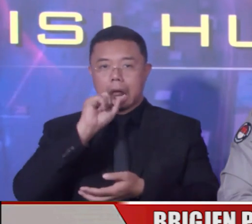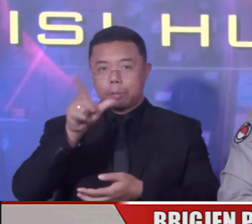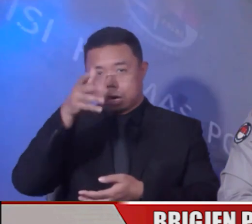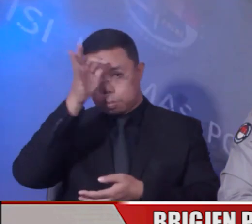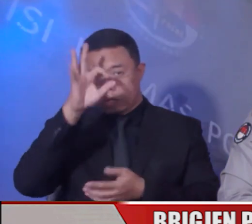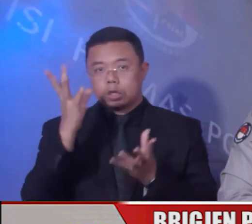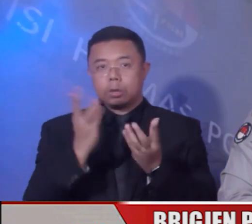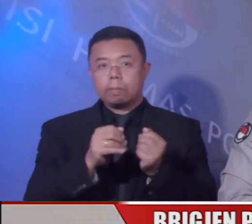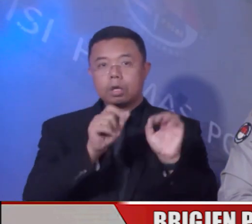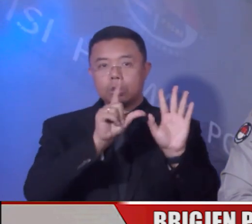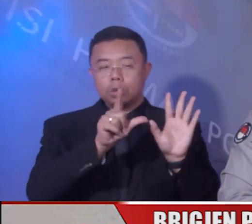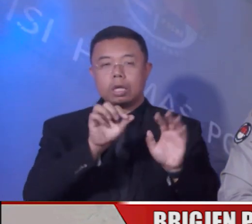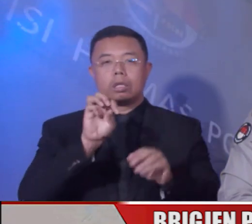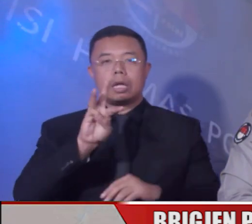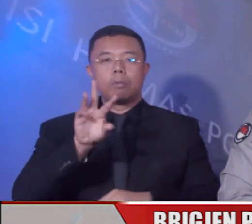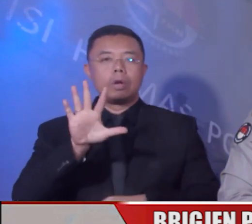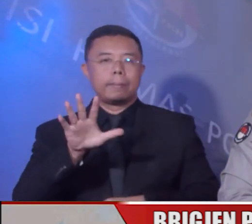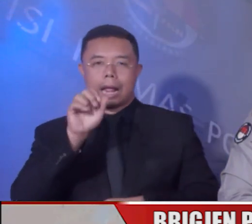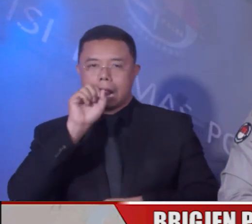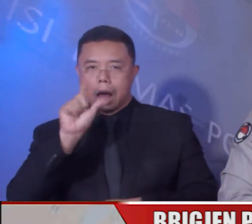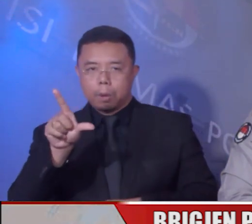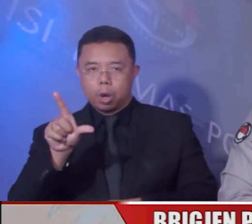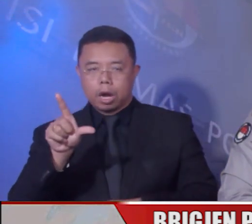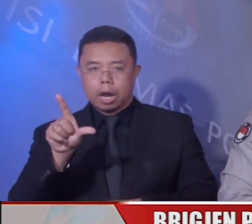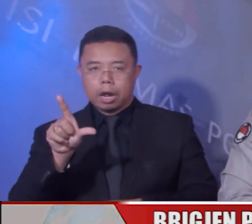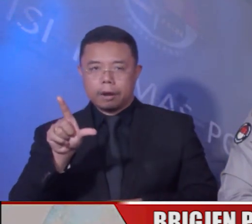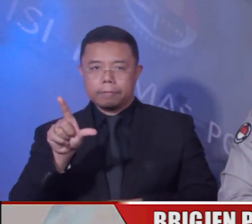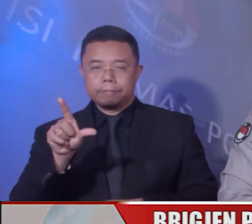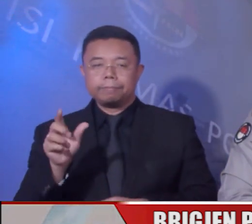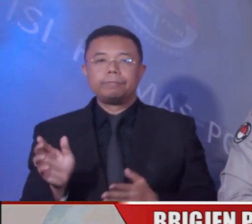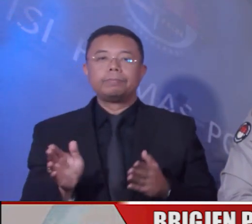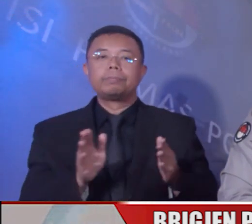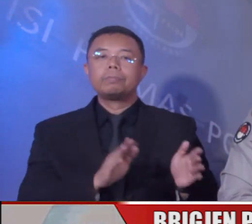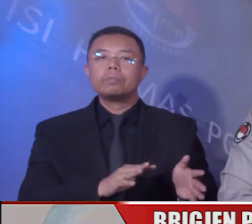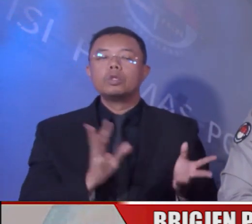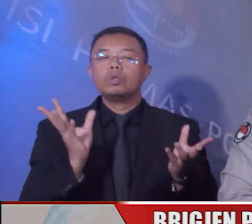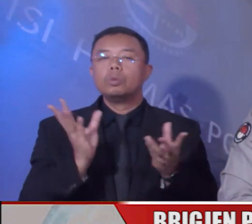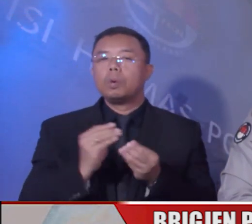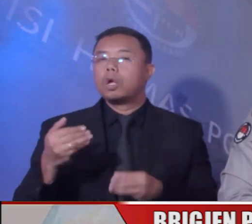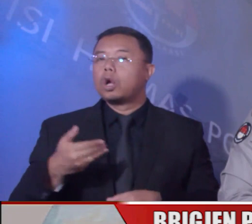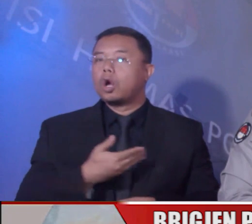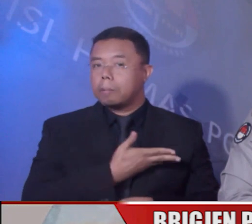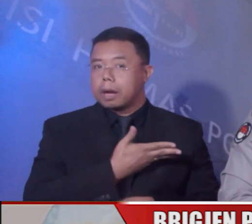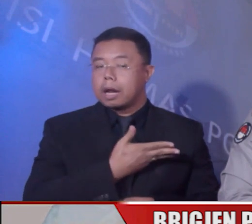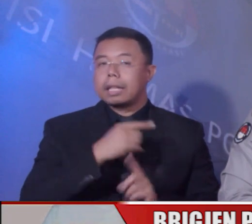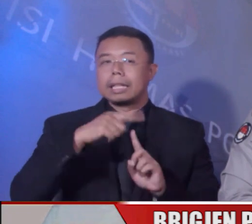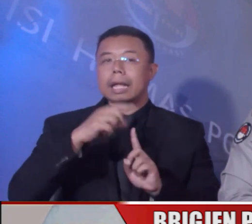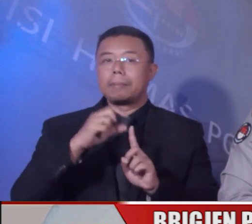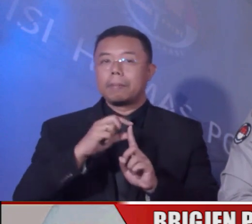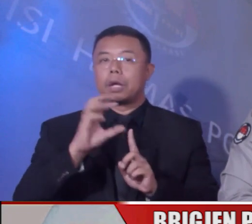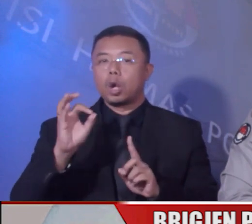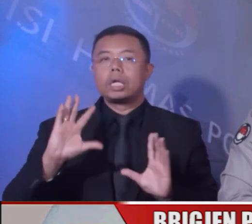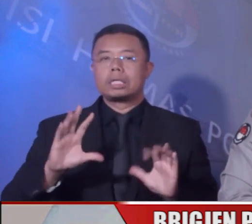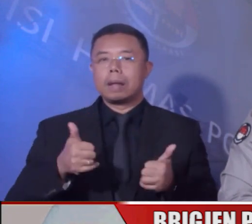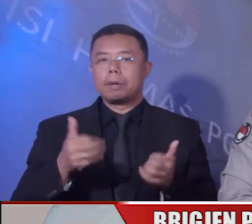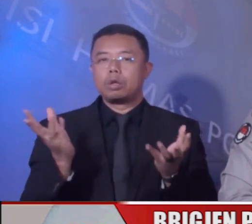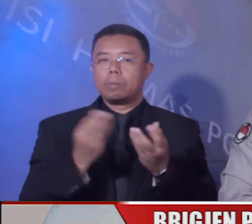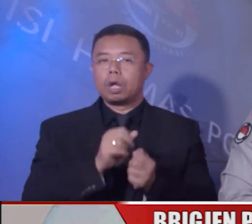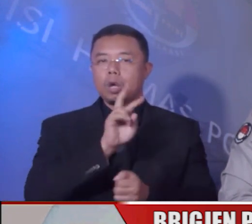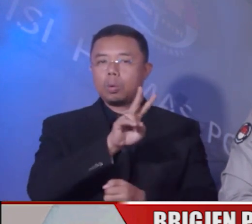polisi sebanyak 735 laporan jumlah korban tppu yang diselamatkan